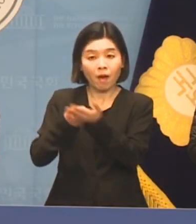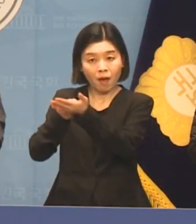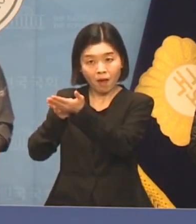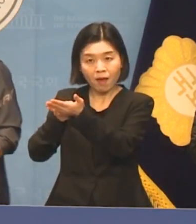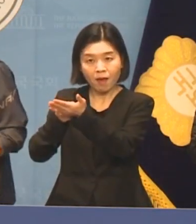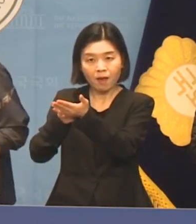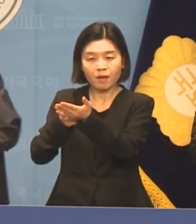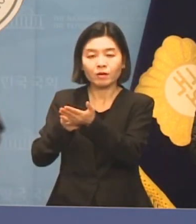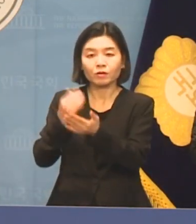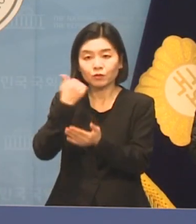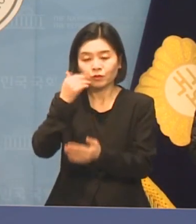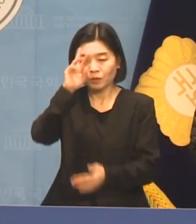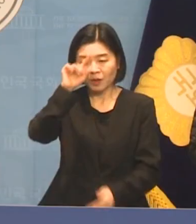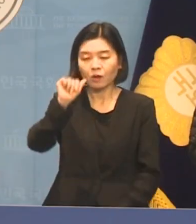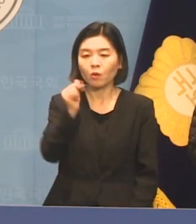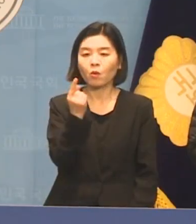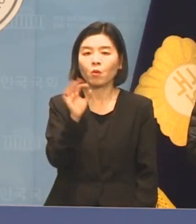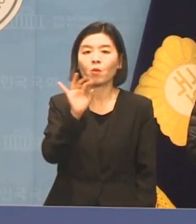모시겠습니다.